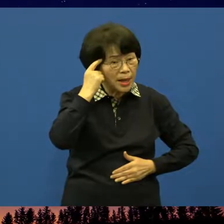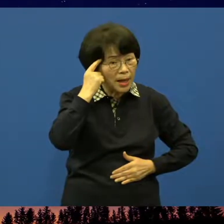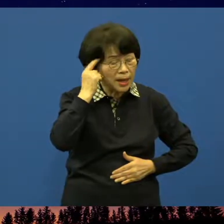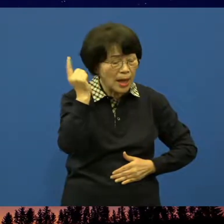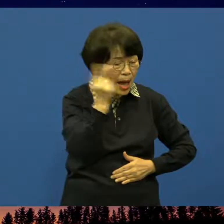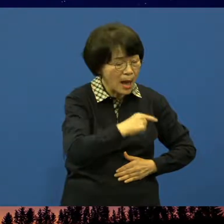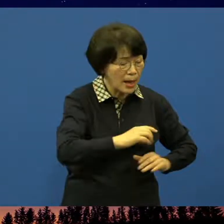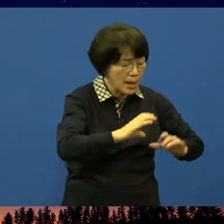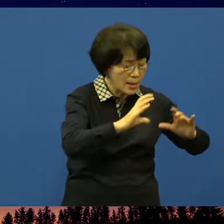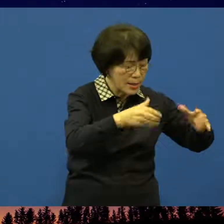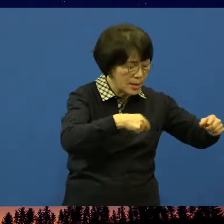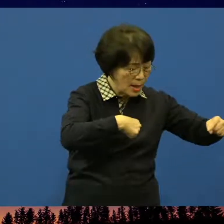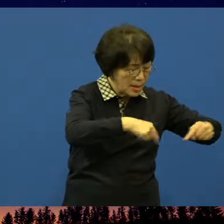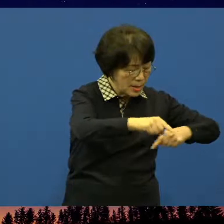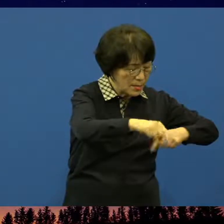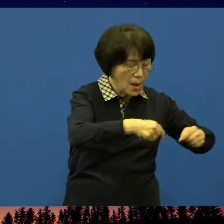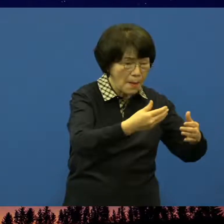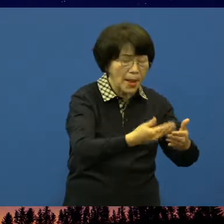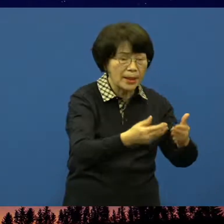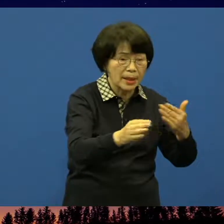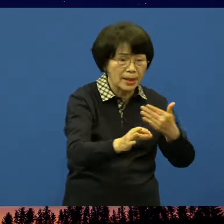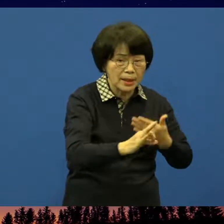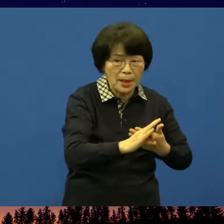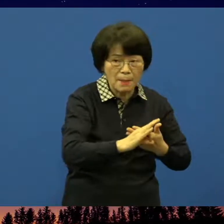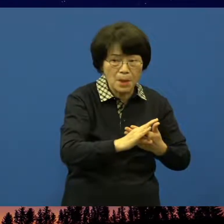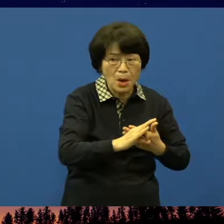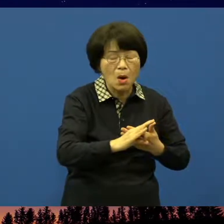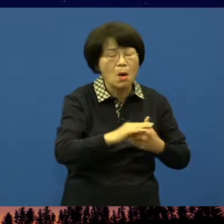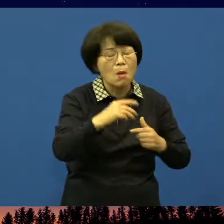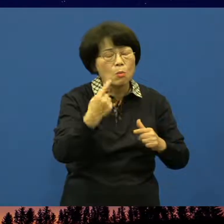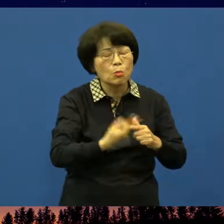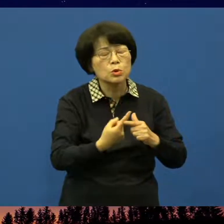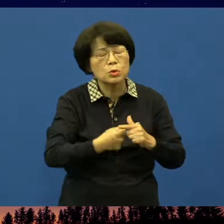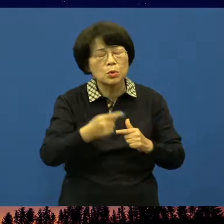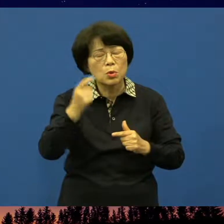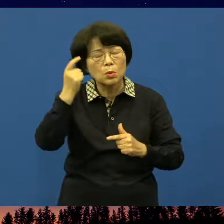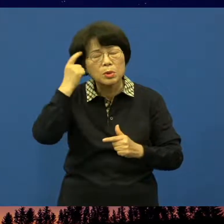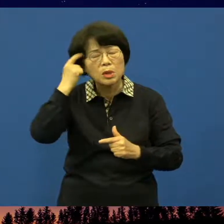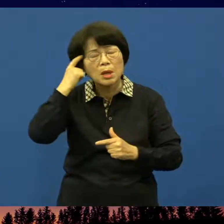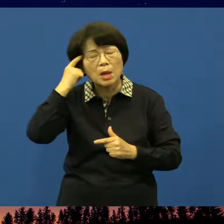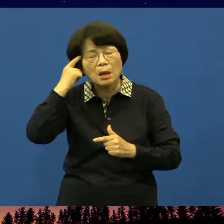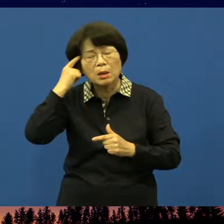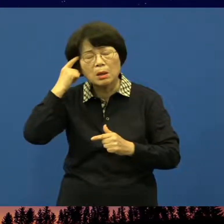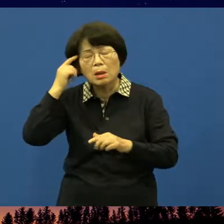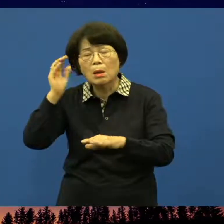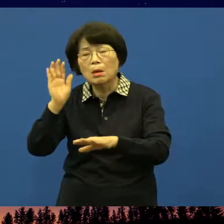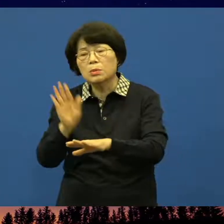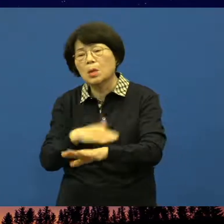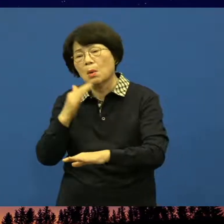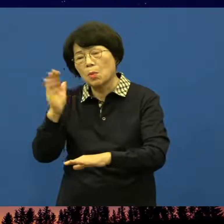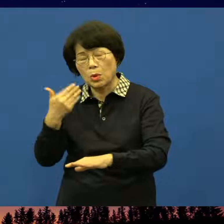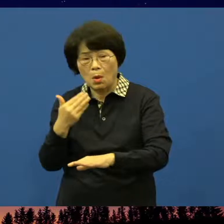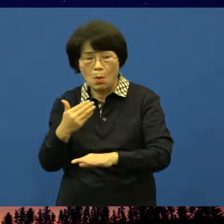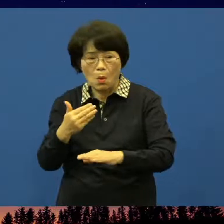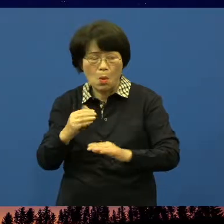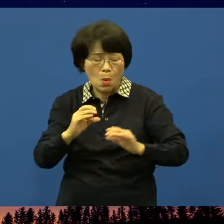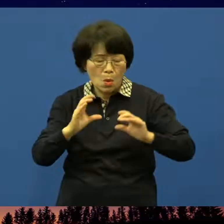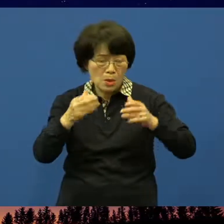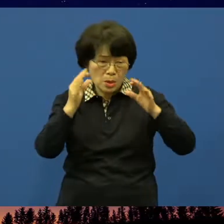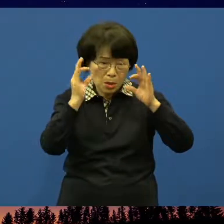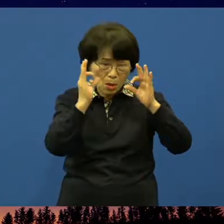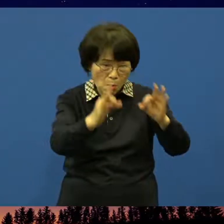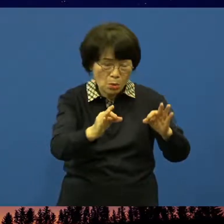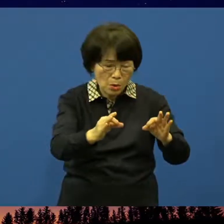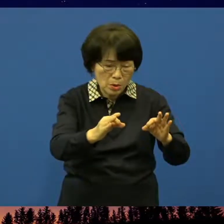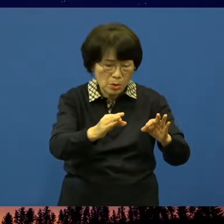악한 세상에 지배를 받으면 우리도 모르고 우리의 생각이 왜곡되어 있고 사물을 보는 눈이 정상적이지